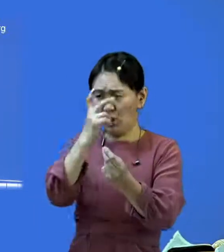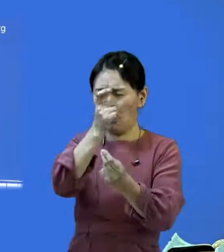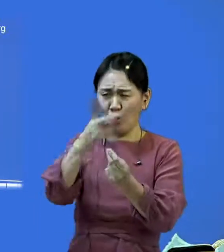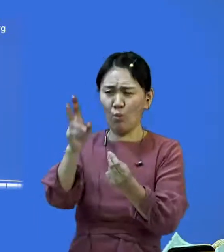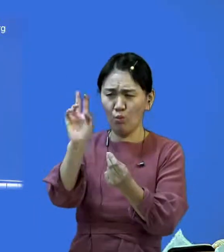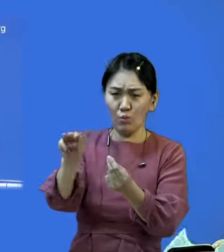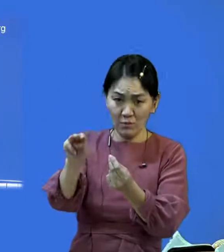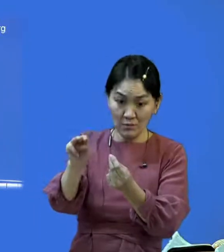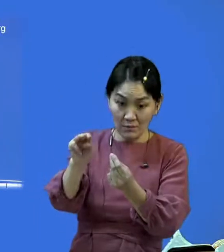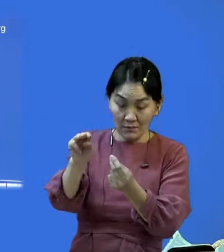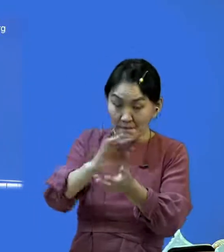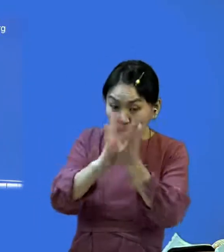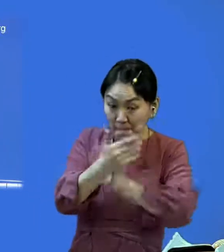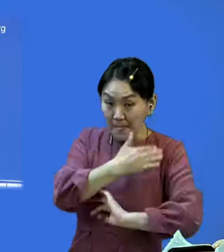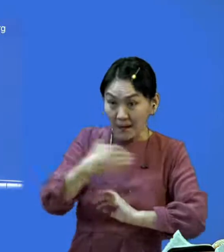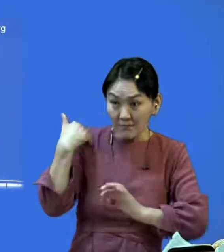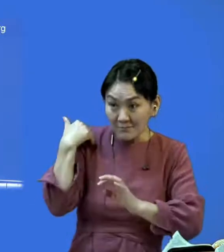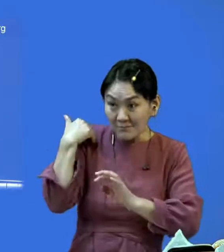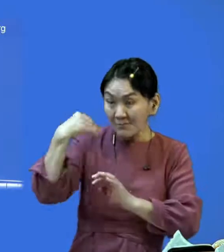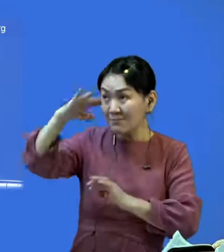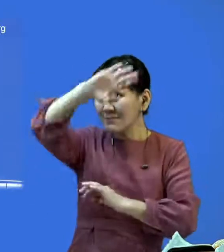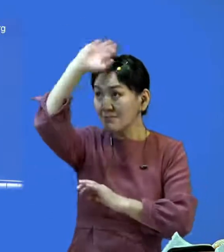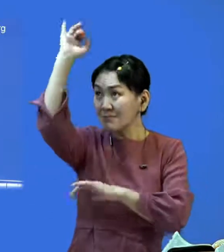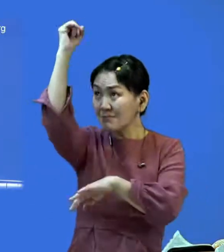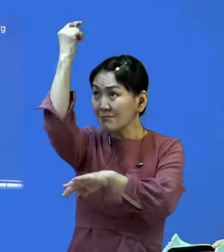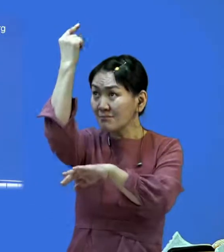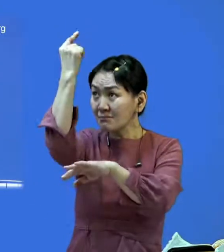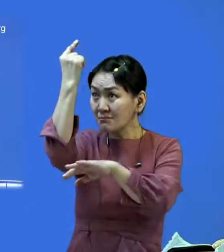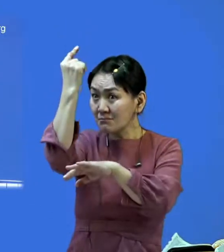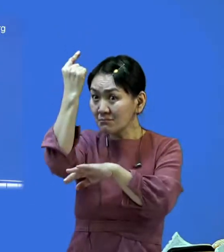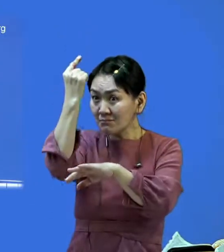Харин эзэн цог жавхлан дундаа илчлэгдэх үед